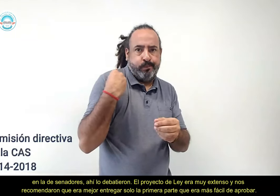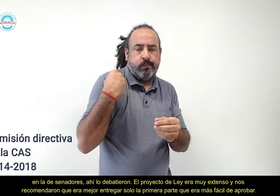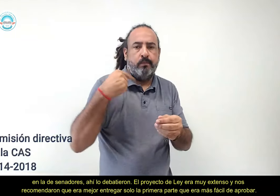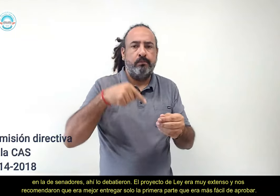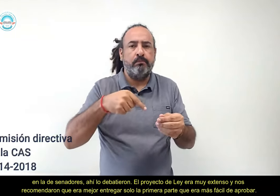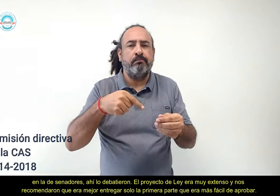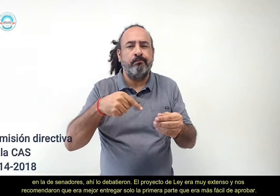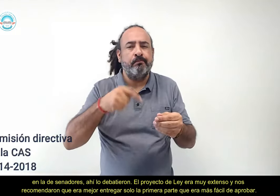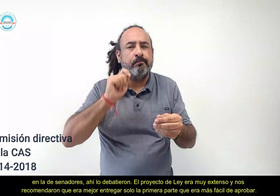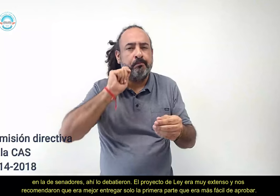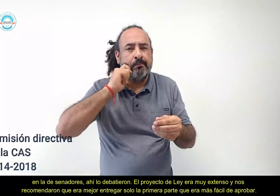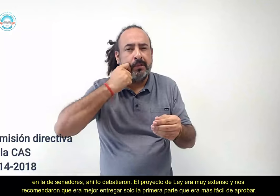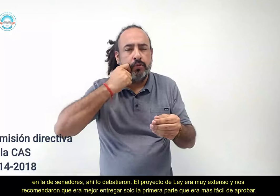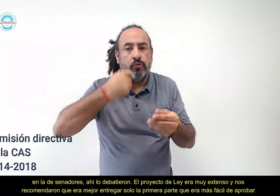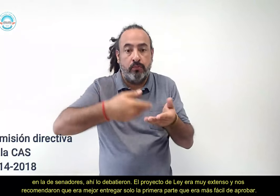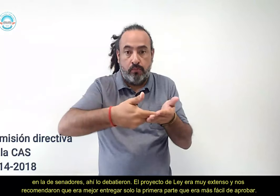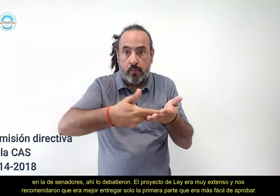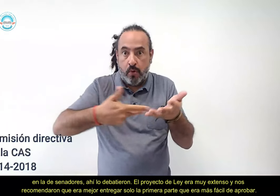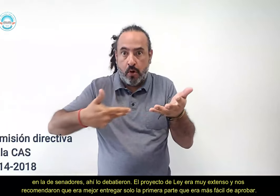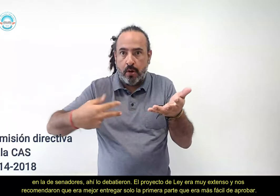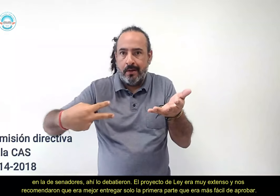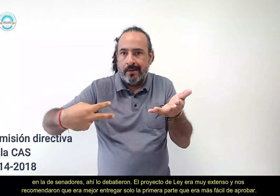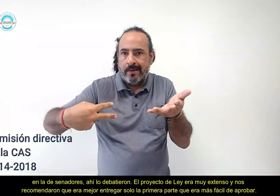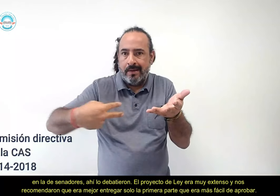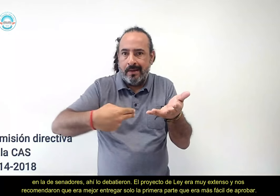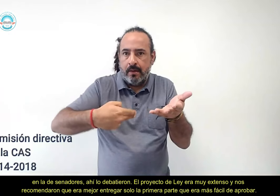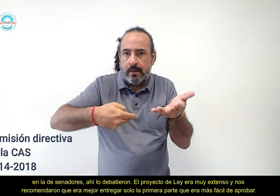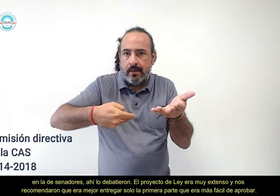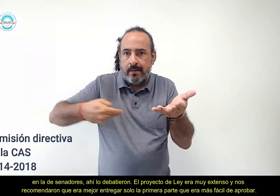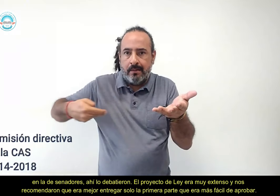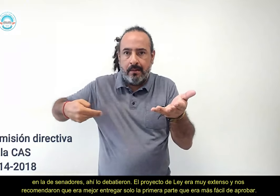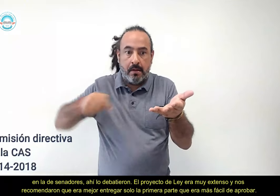la primera parte, que era más fácil de aprobar.